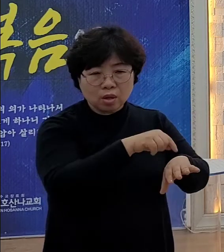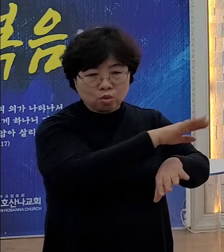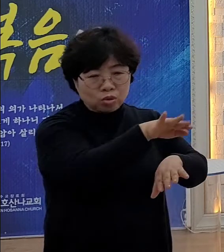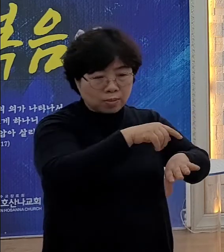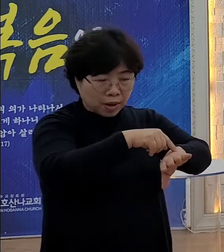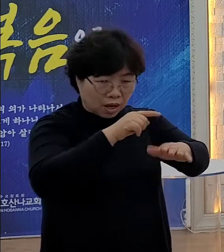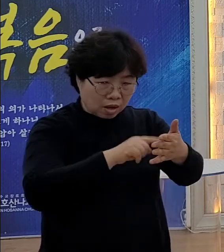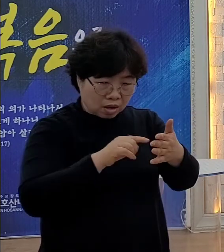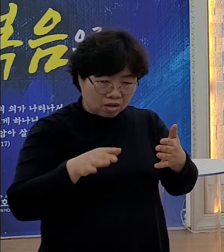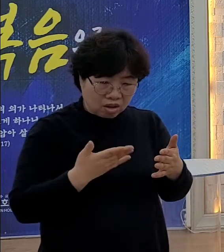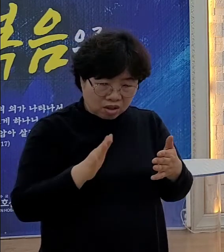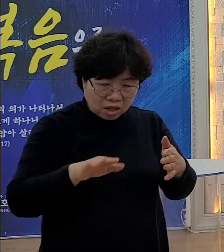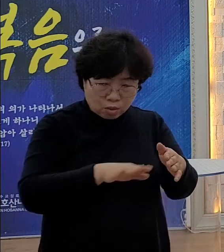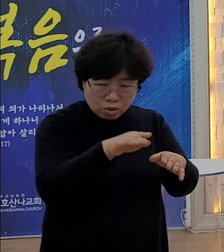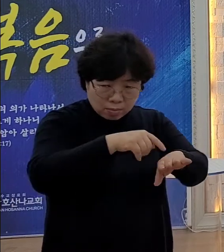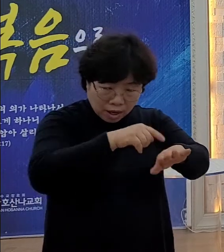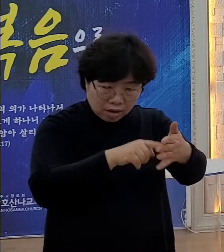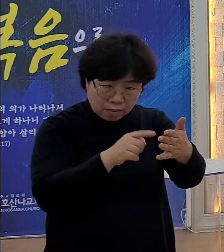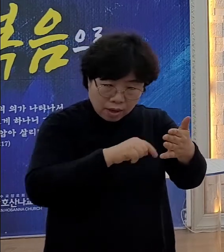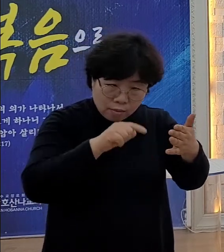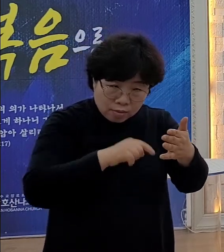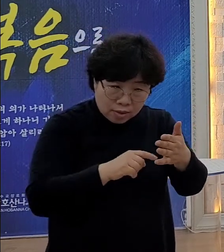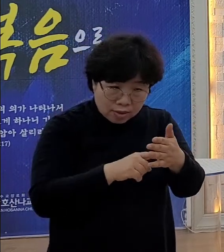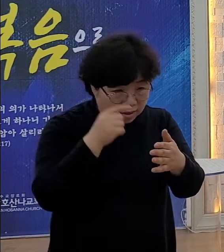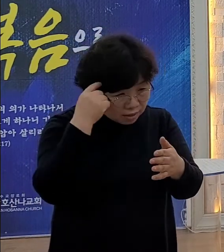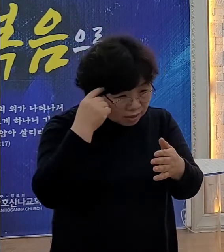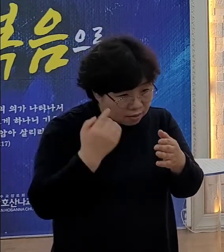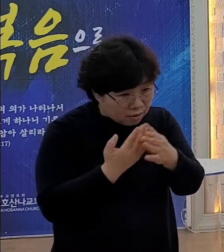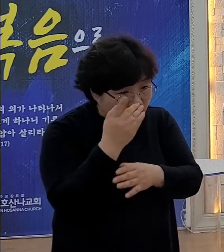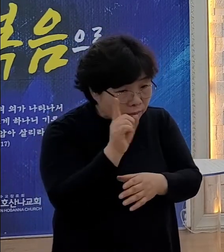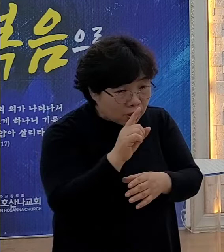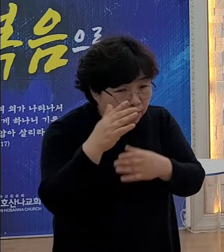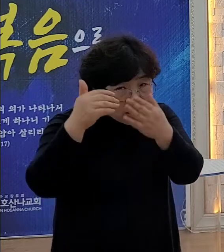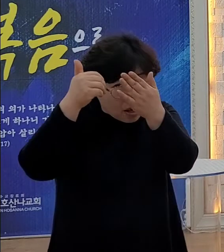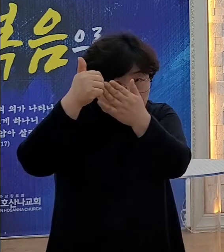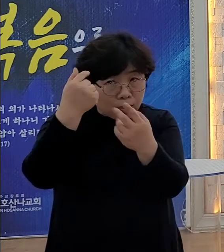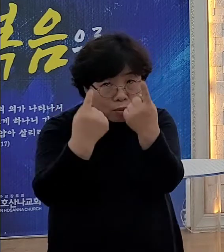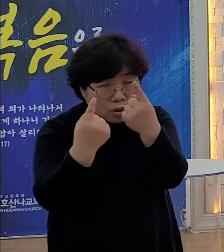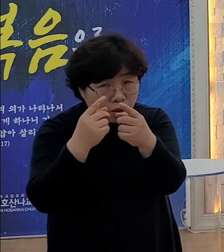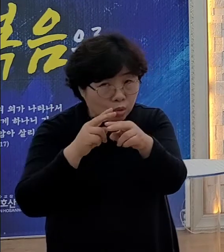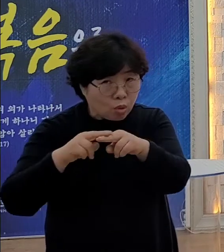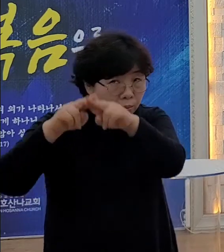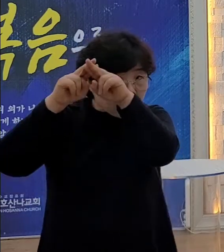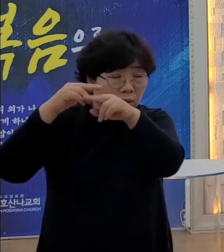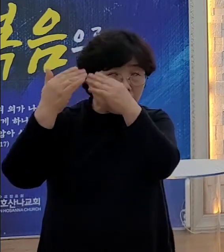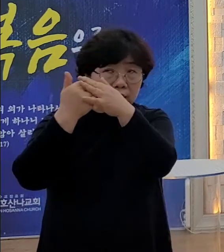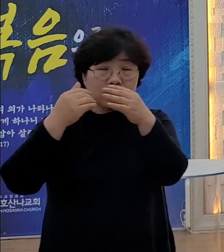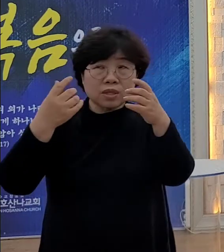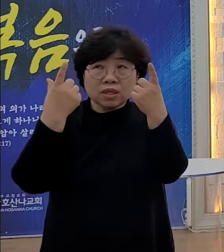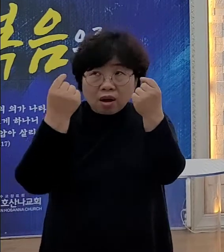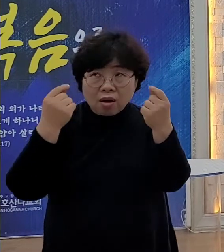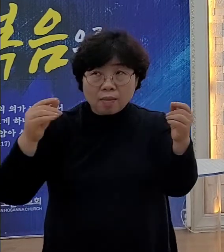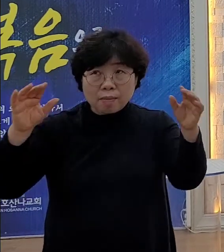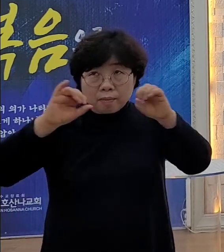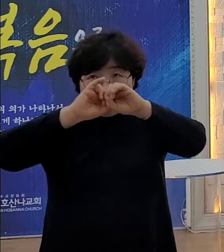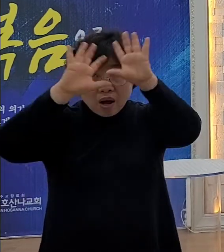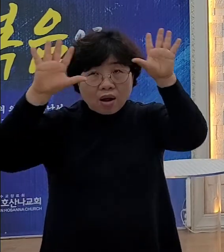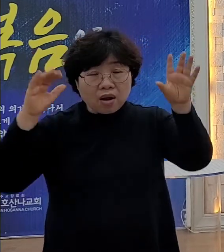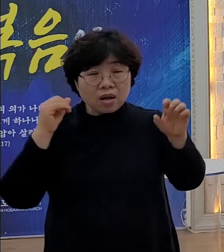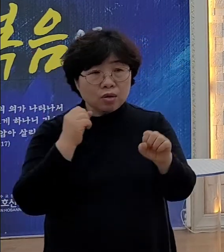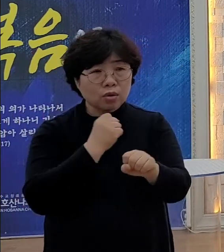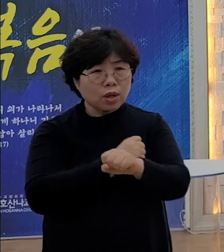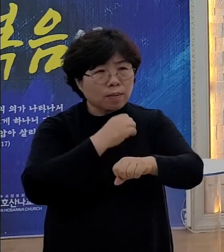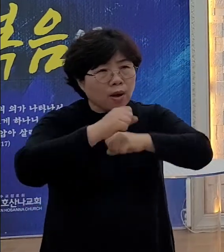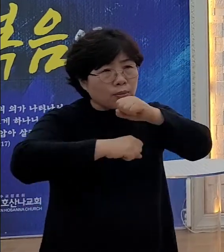거예요. 진짜 하나님보다 높아지고 내가 하나님처럼 밝아지고 내 마음대로 살면